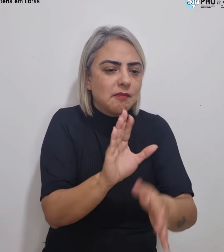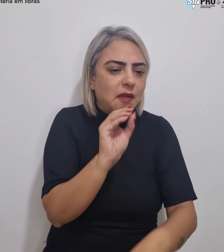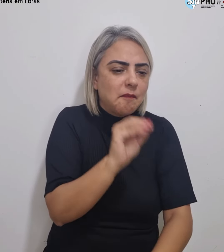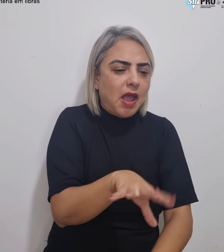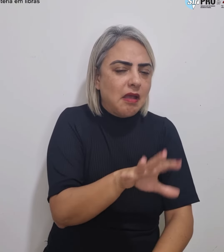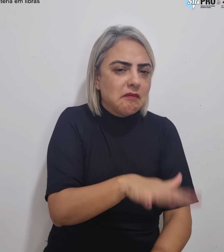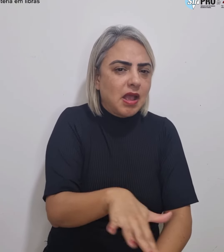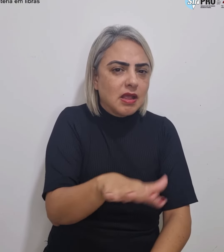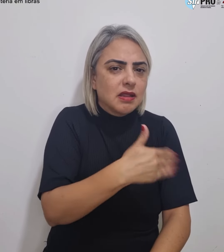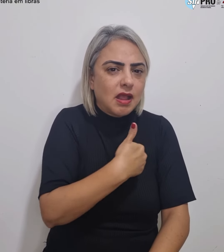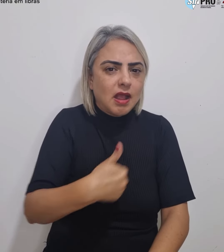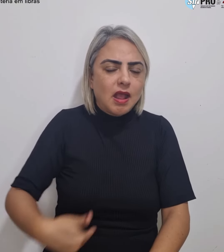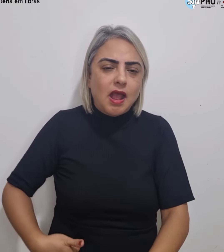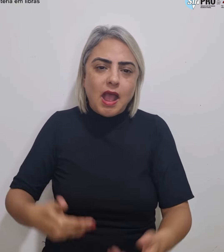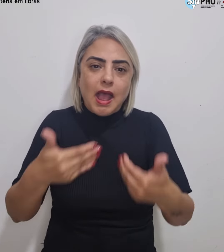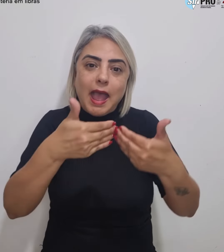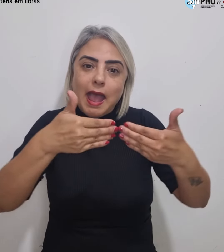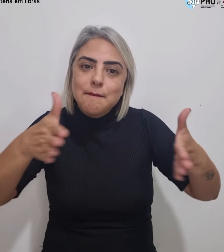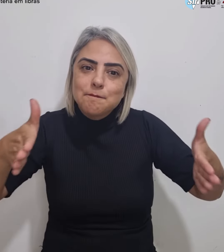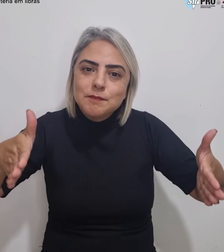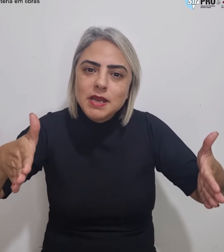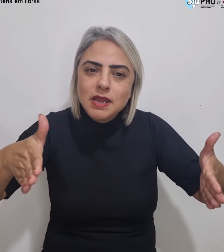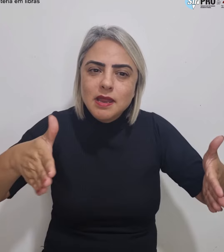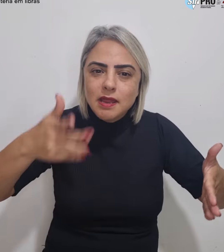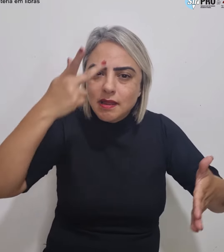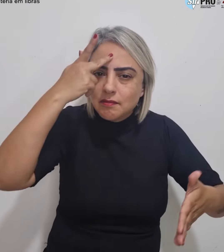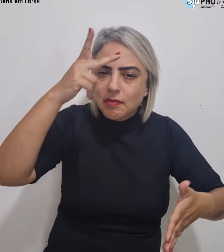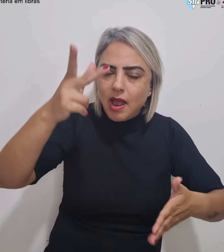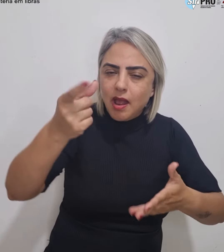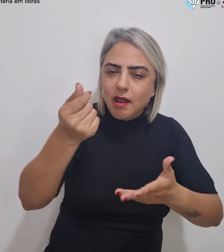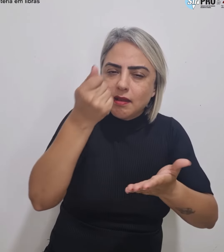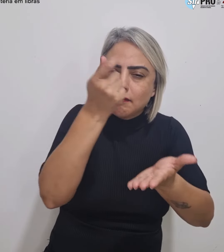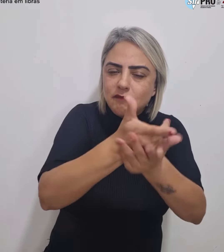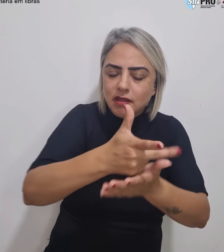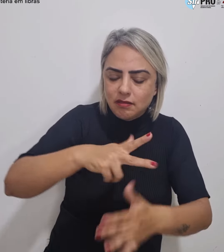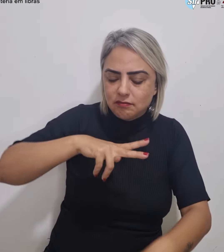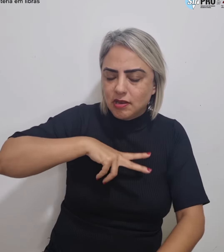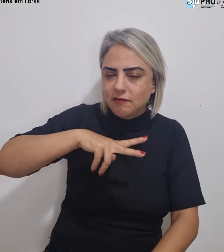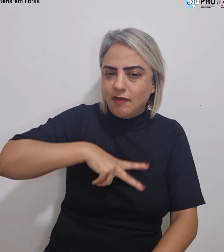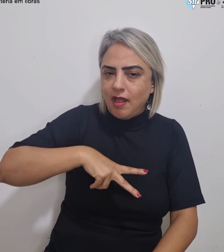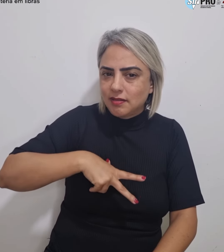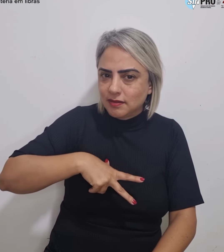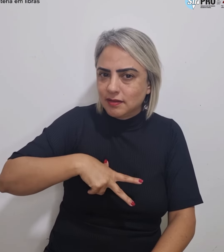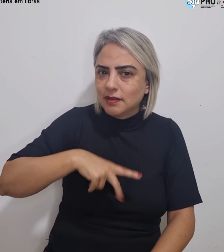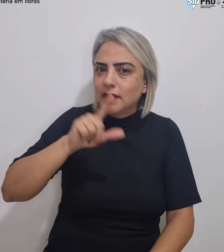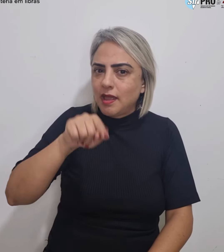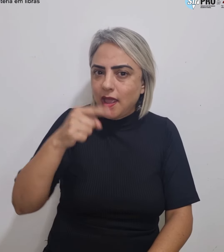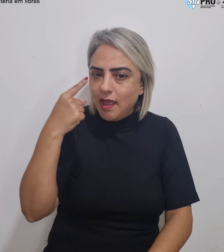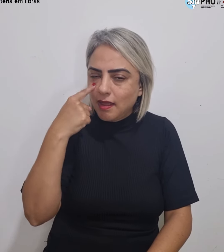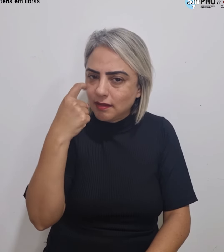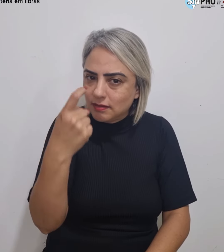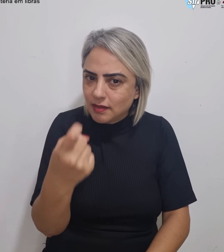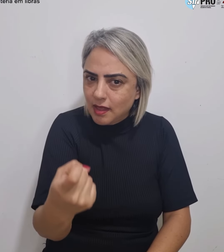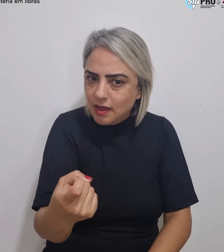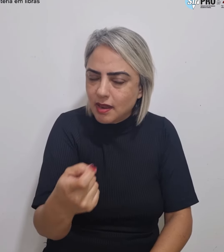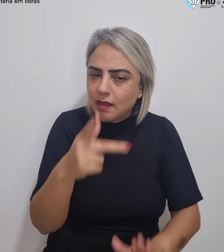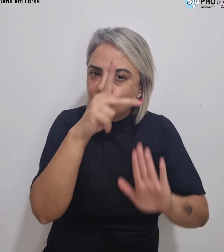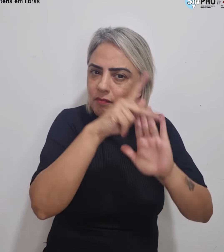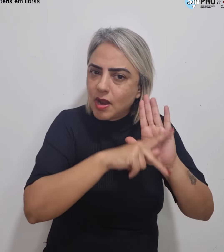para abrir portas e janelas para a iniciativa privada. É o que se almeja com projetos como